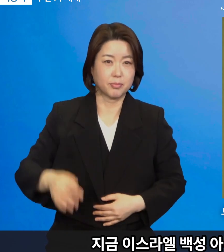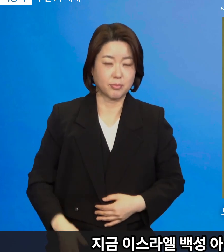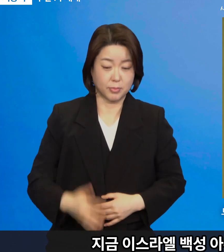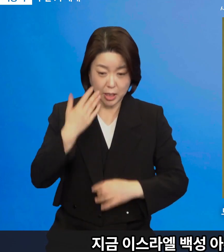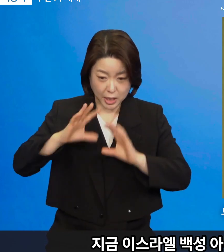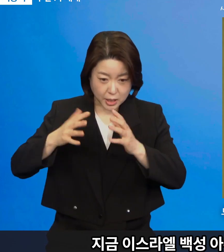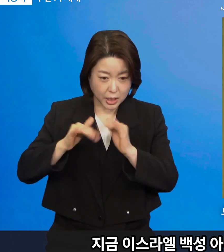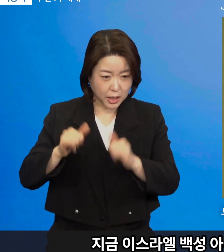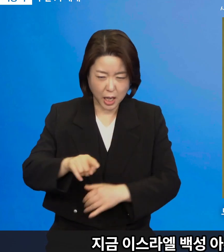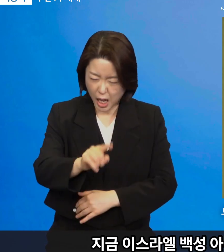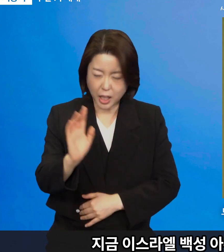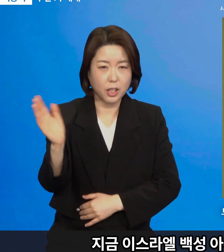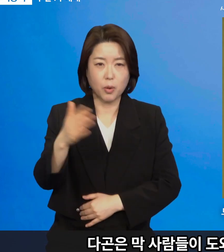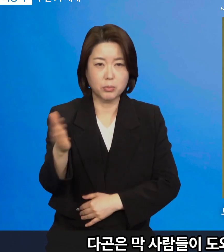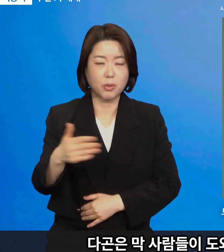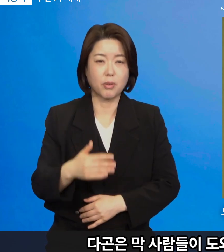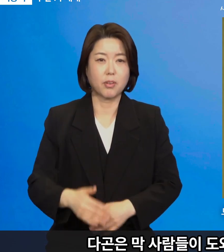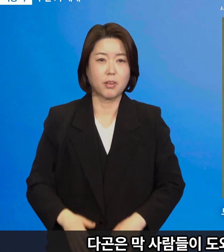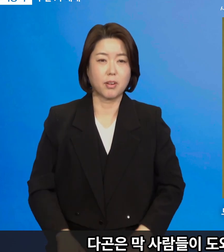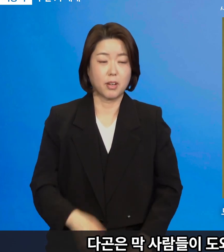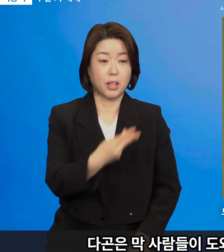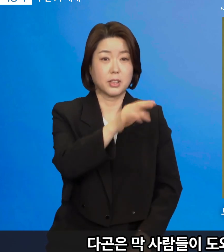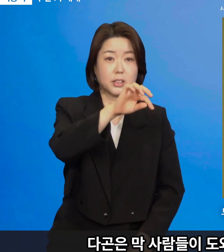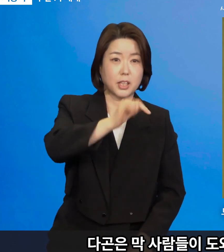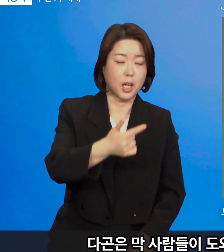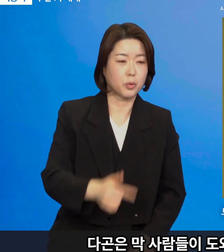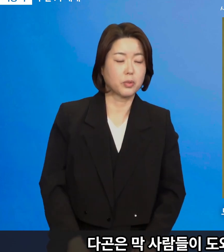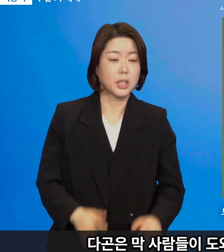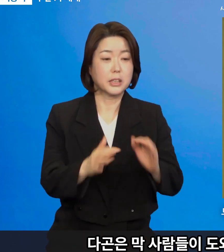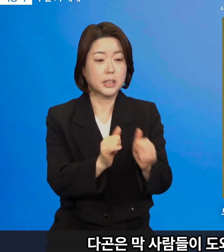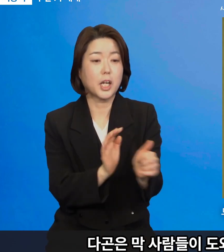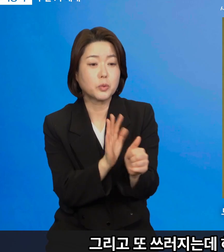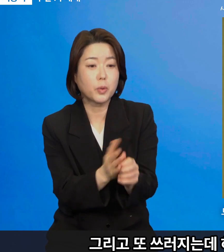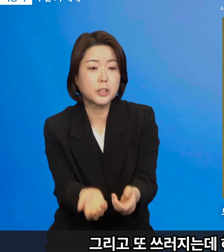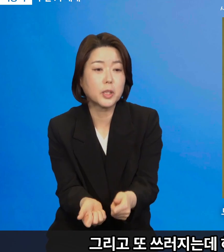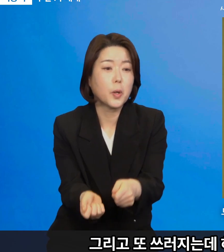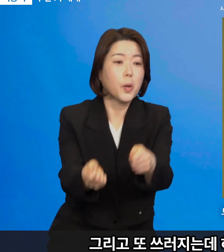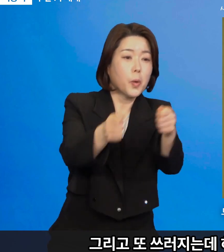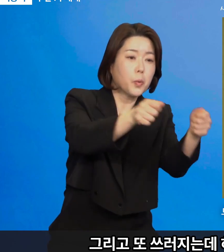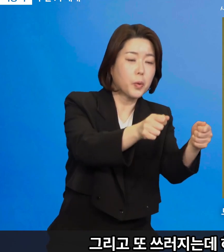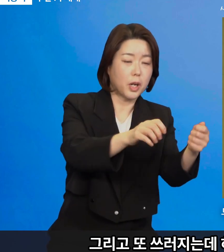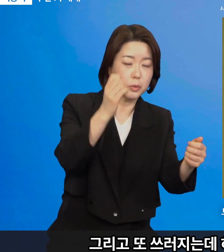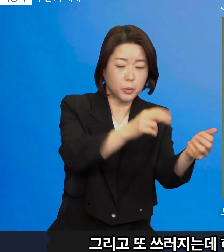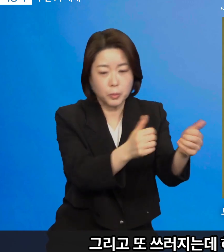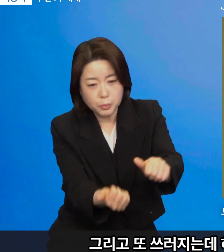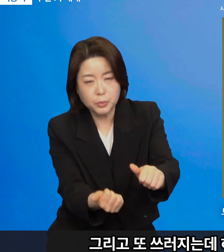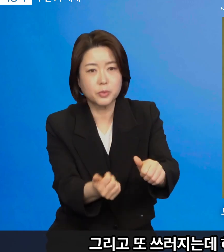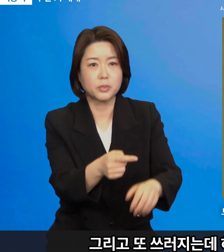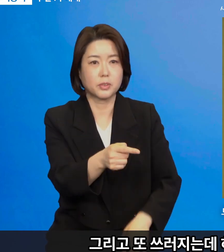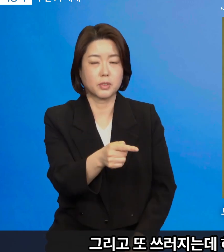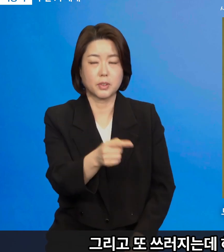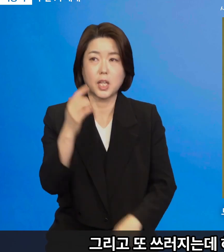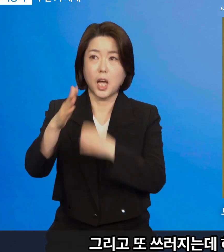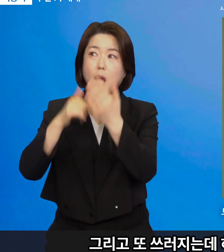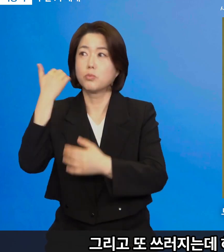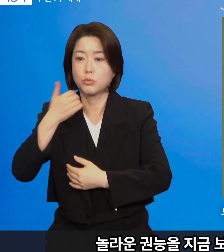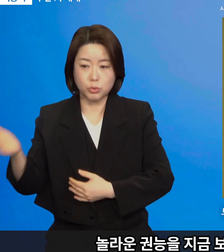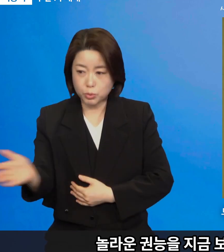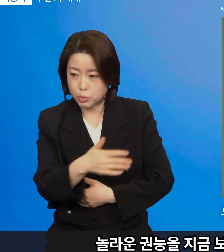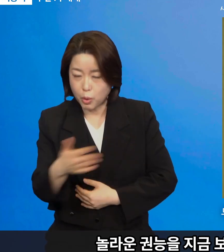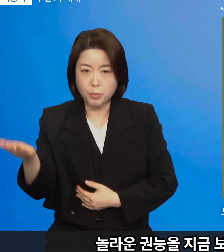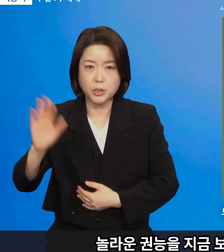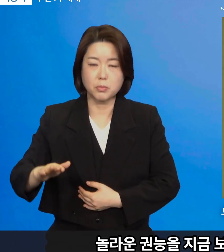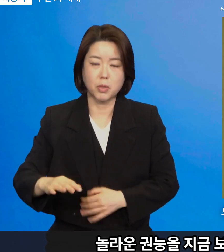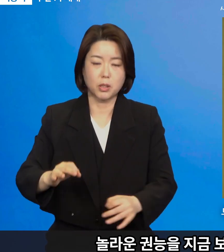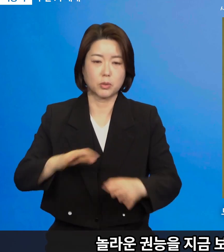없잖아요. 여기에 다곤은 막 사람들이 도와줘야 일어날 수 있는데, 그리고 또 쓰러지는데, 하나님은 누가 없어도요